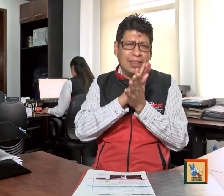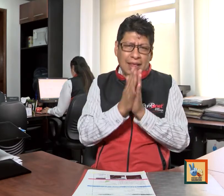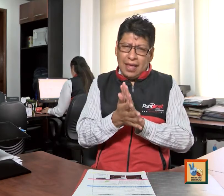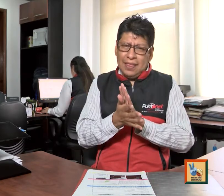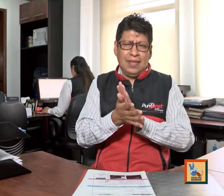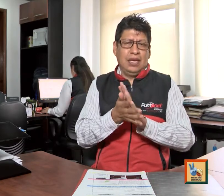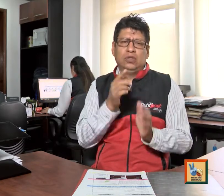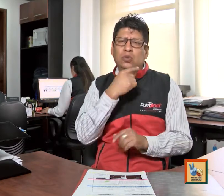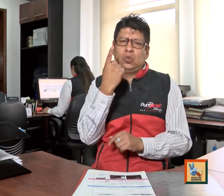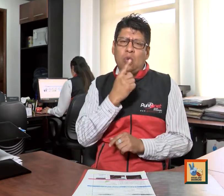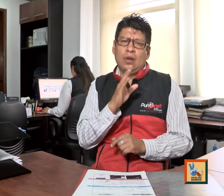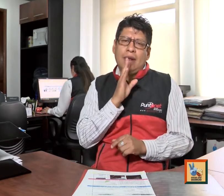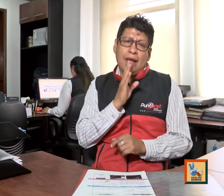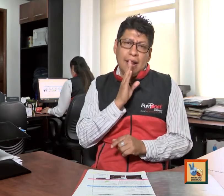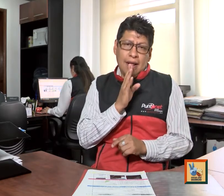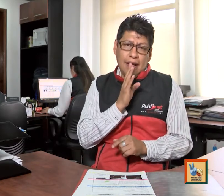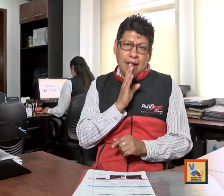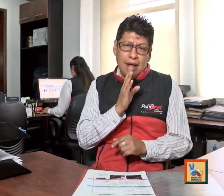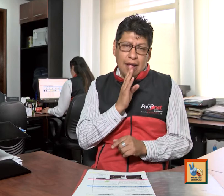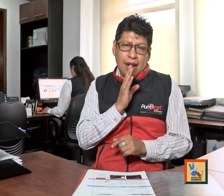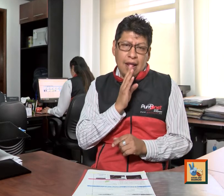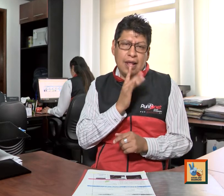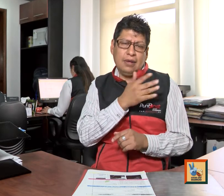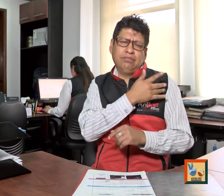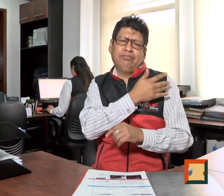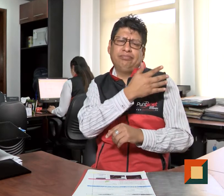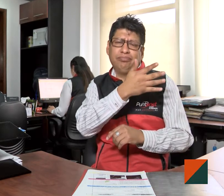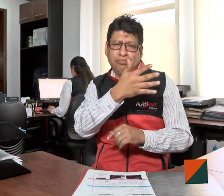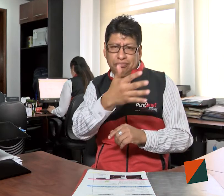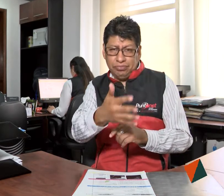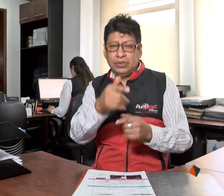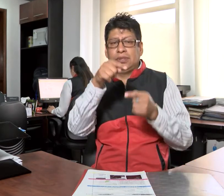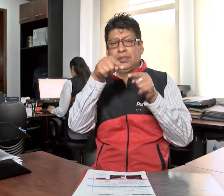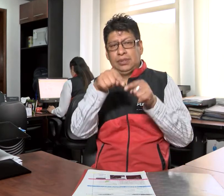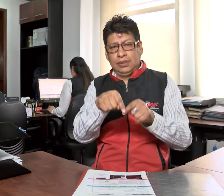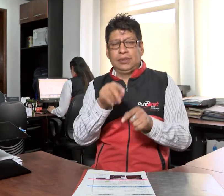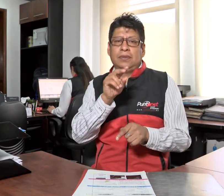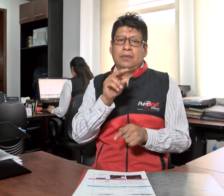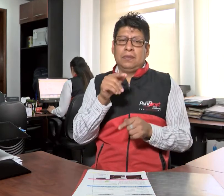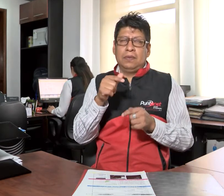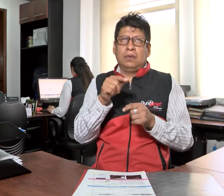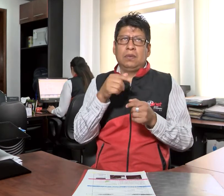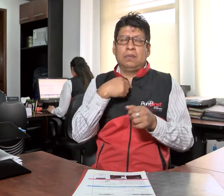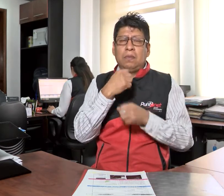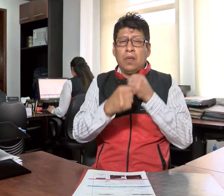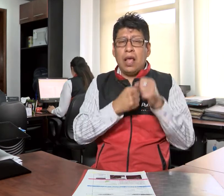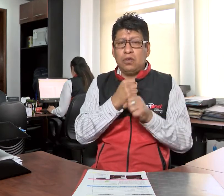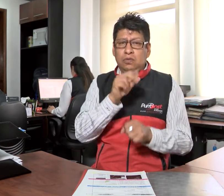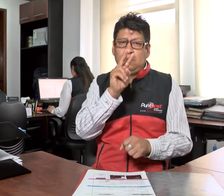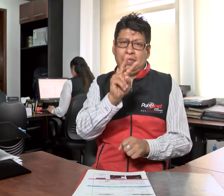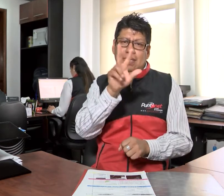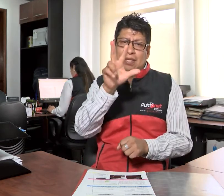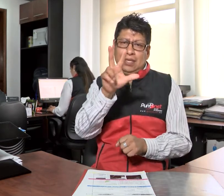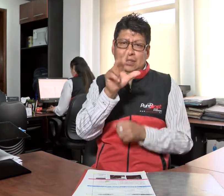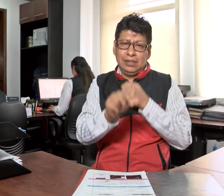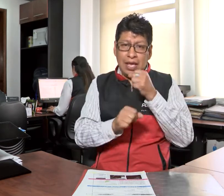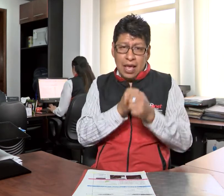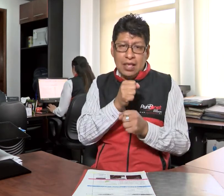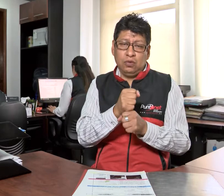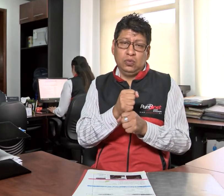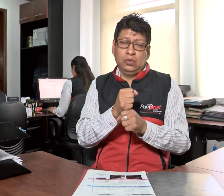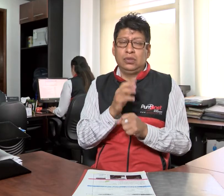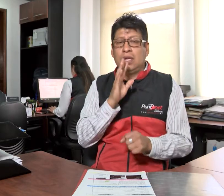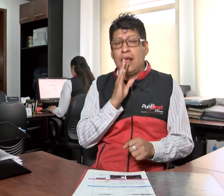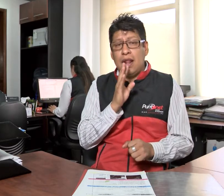no sabía casi nada en lengua de señas solo realizaba hablaba por así decirlo toda mi